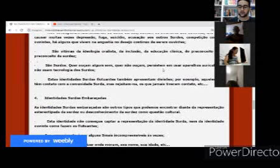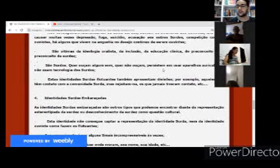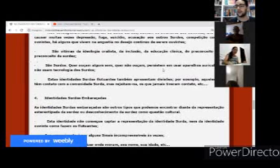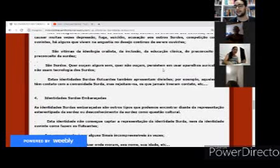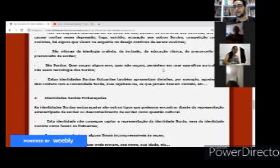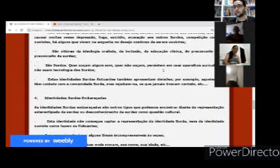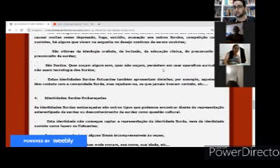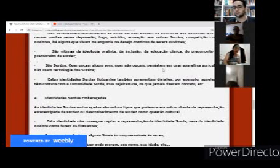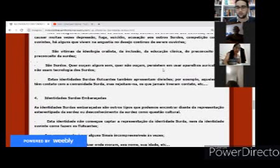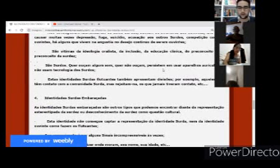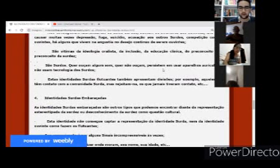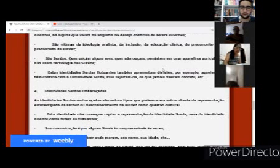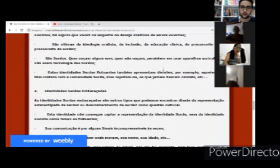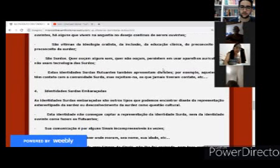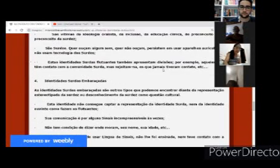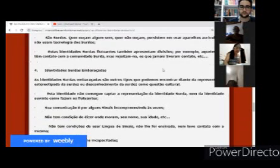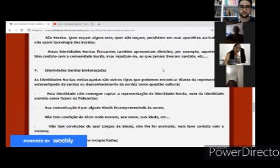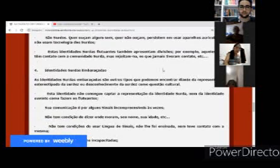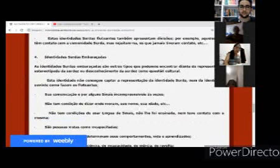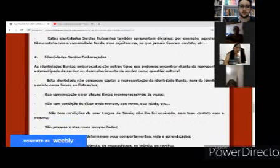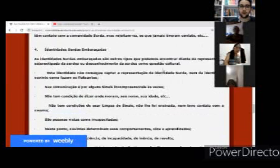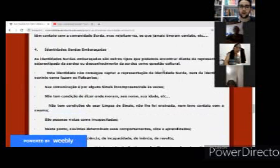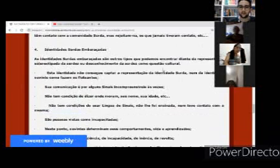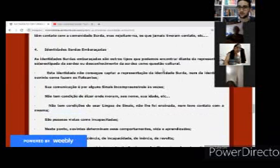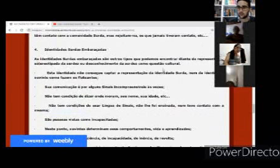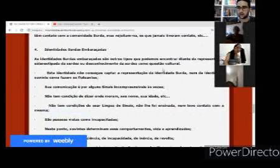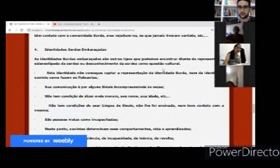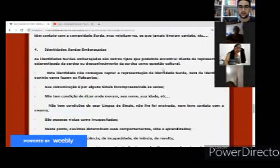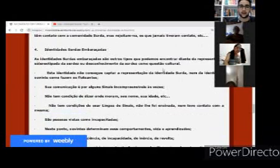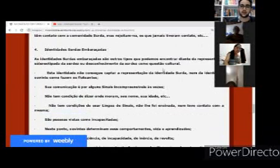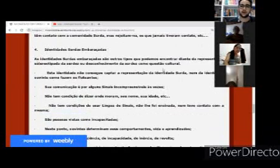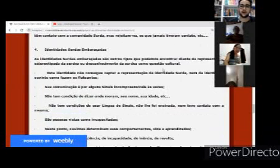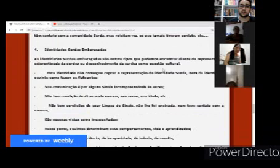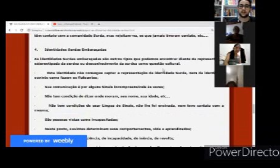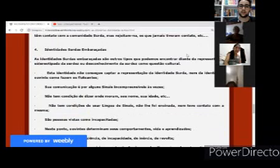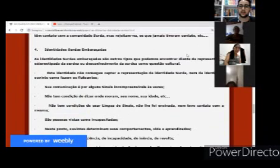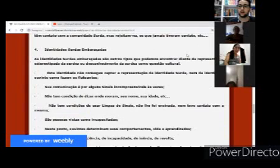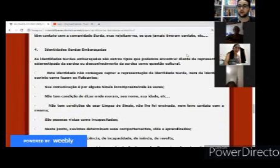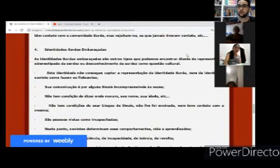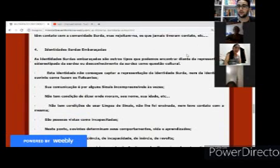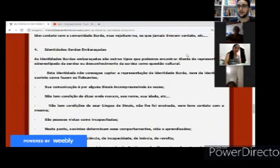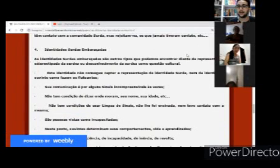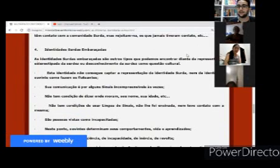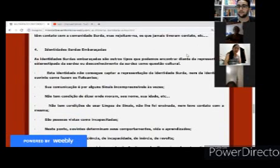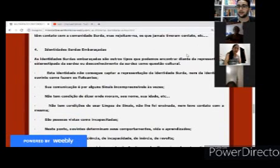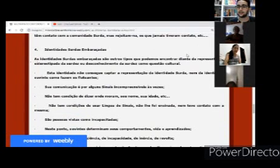ouvintes dentro da comunidade ouvinte. Quarta identidade é chamada de identidade surda